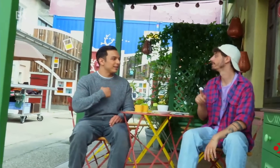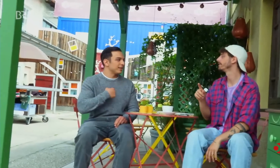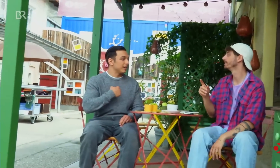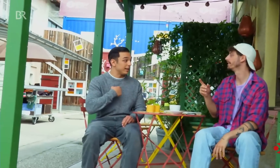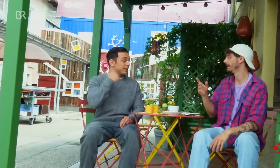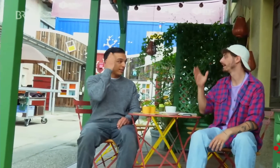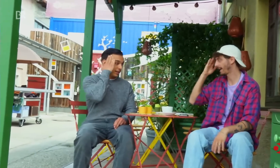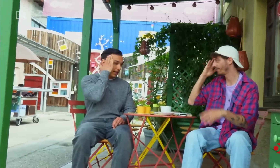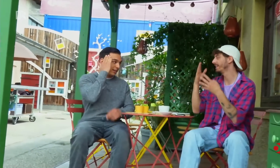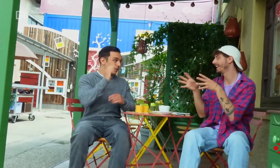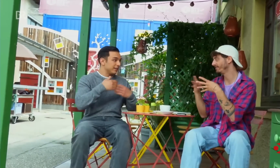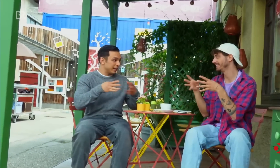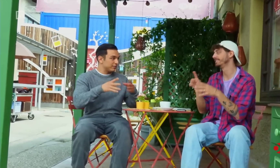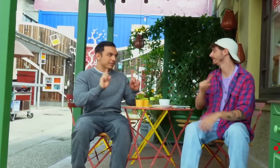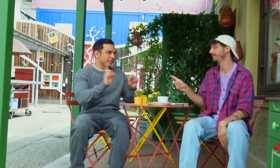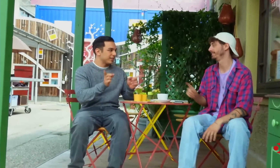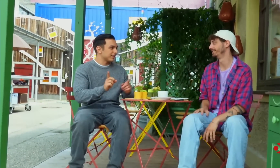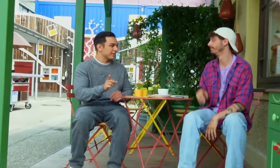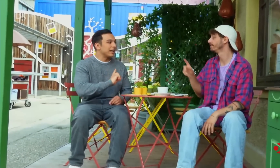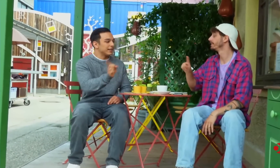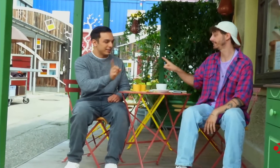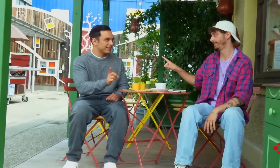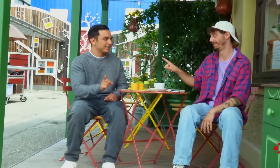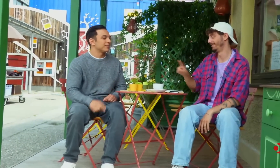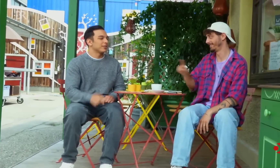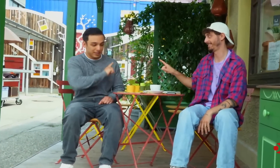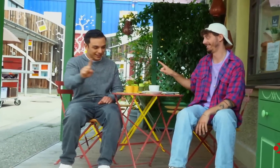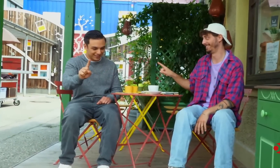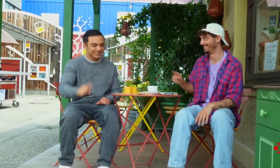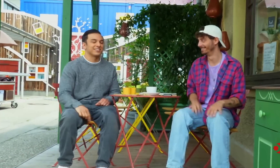Nein, ich kenne Netflix nicht. Nicht so. Nicht.